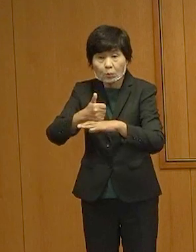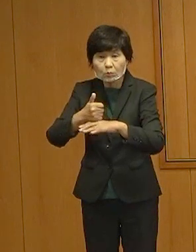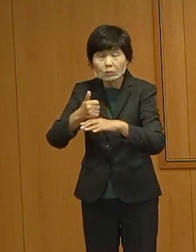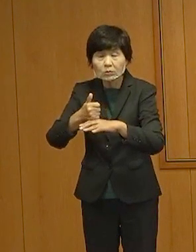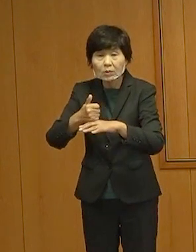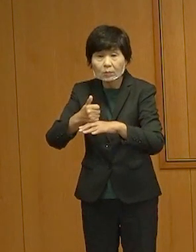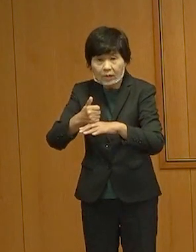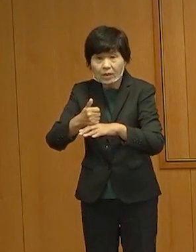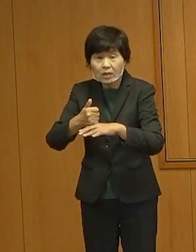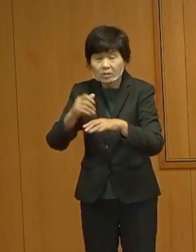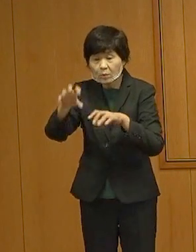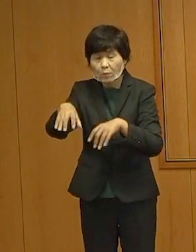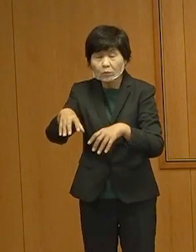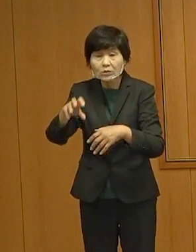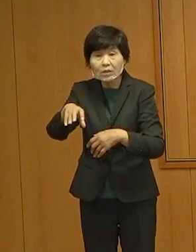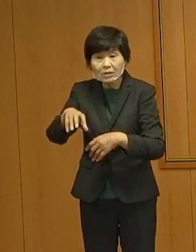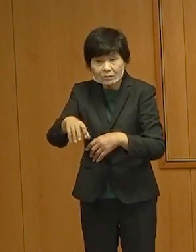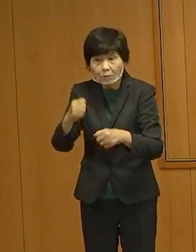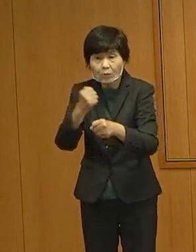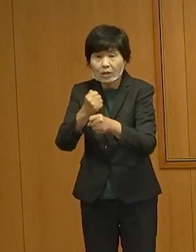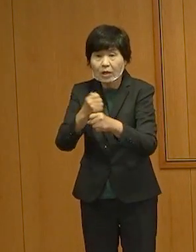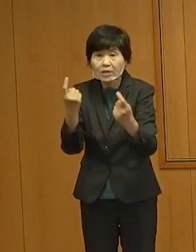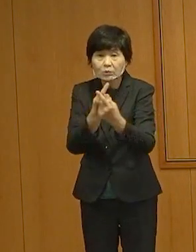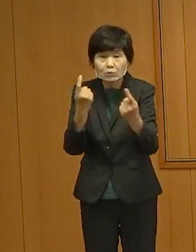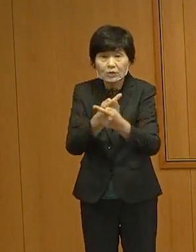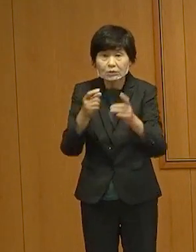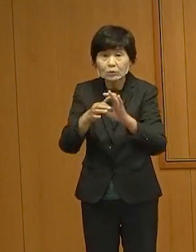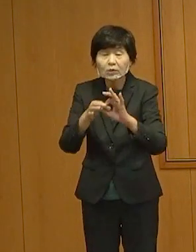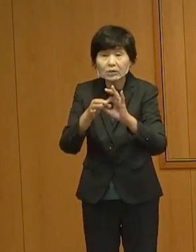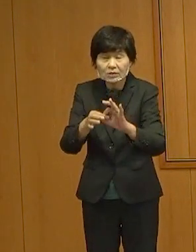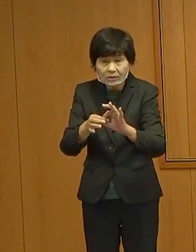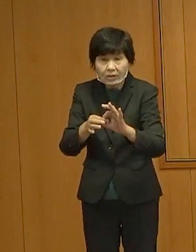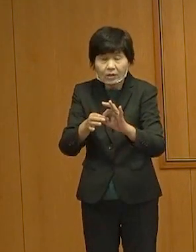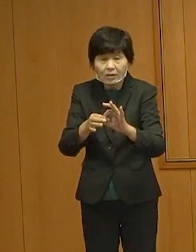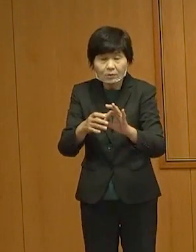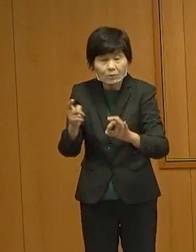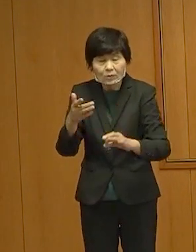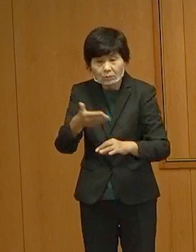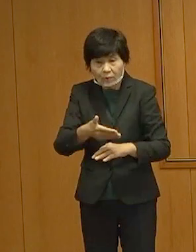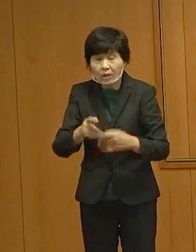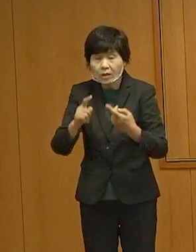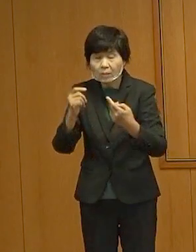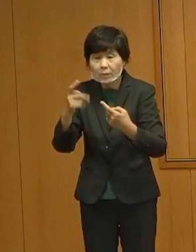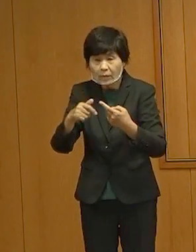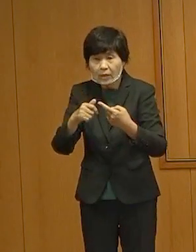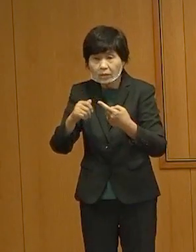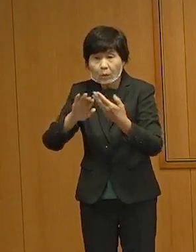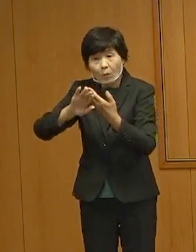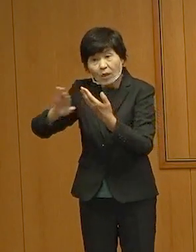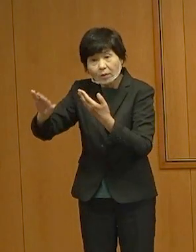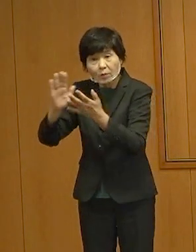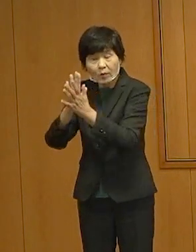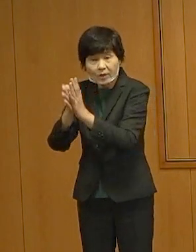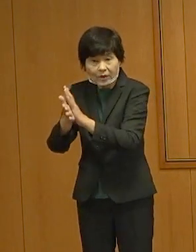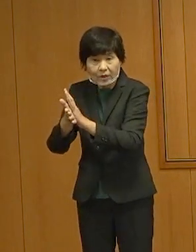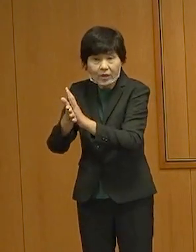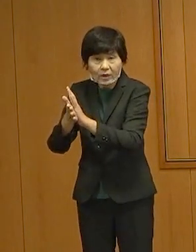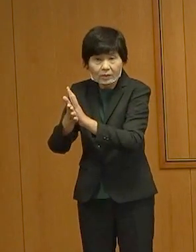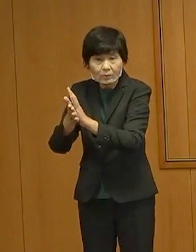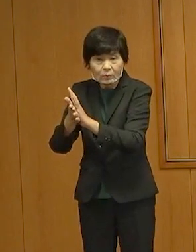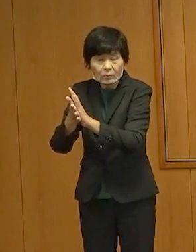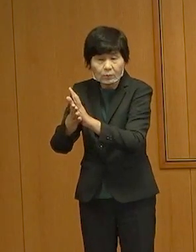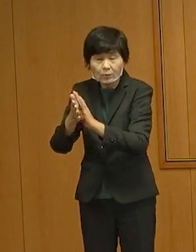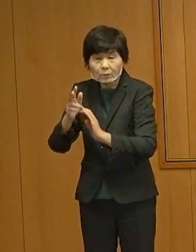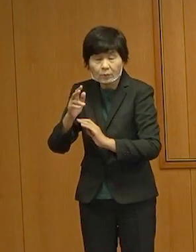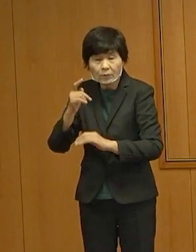修について例えば他県の事例を見ると、まあ、年次的に、まあ、例えば後期を1期2期